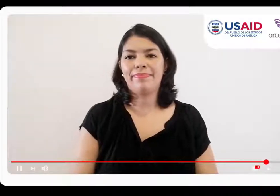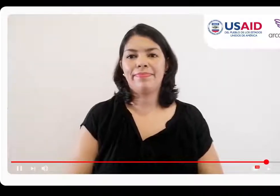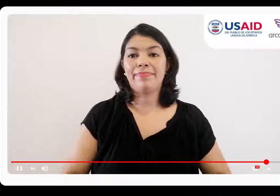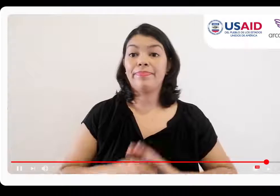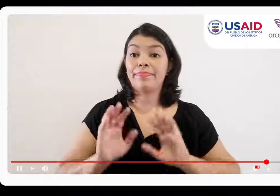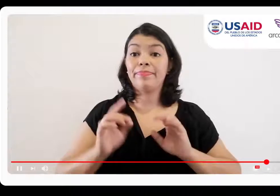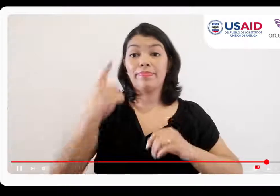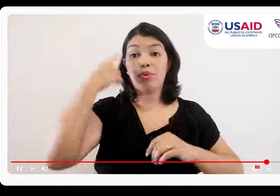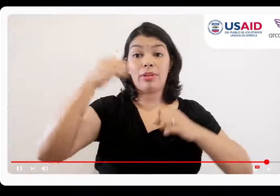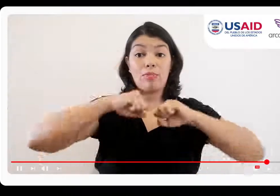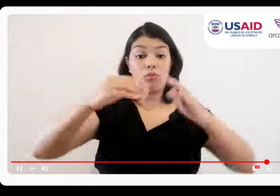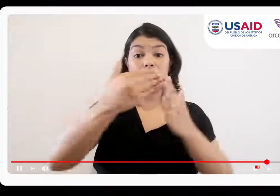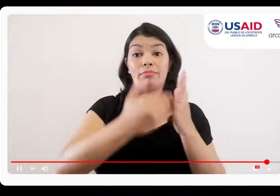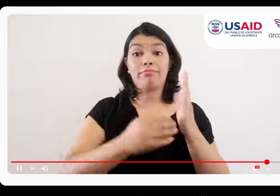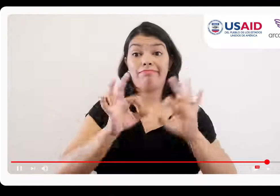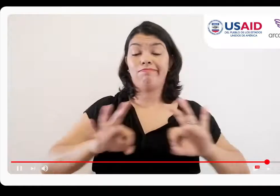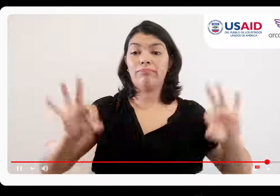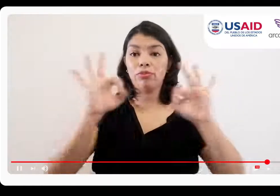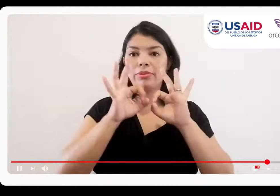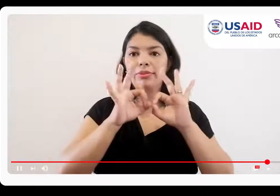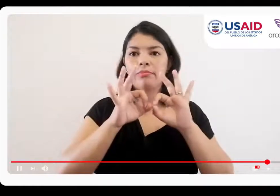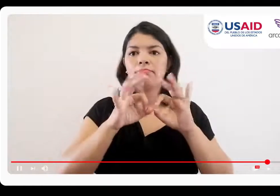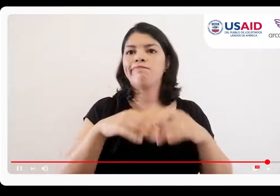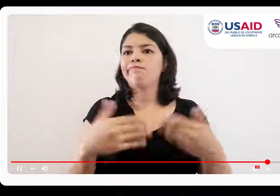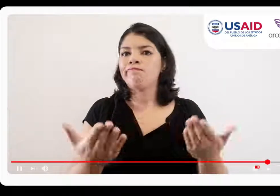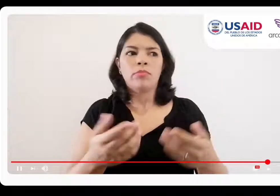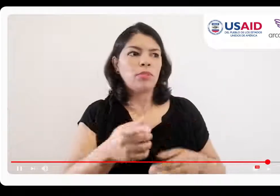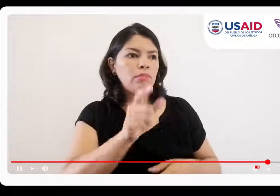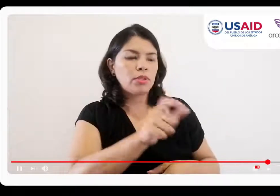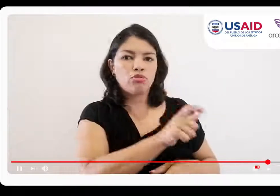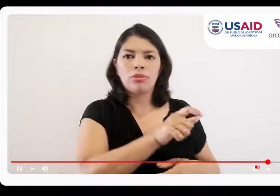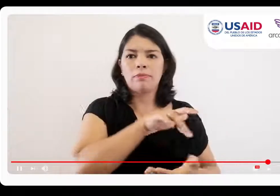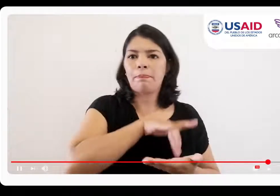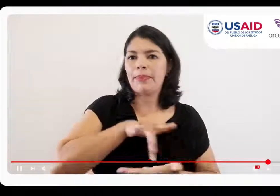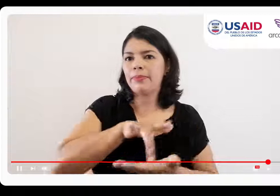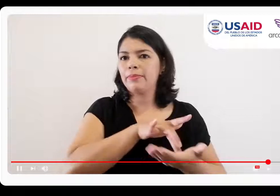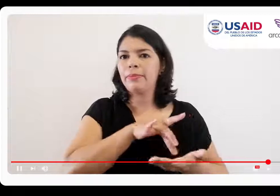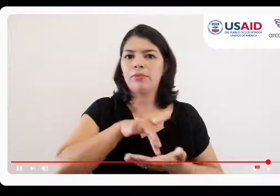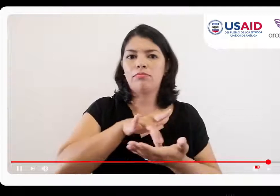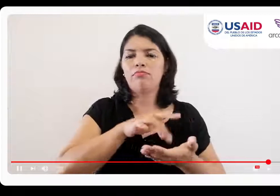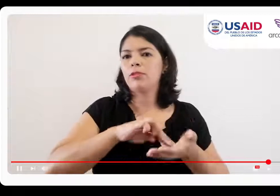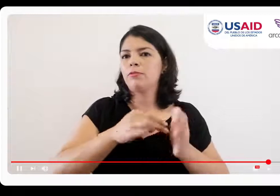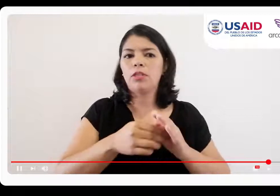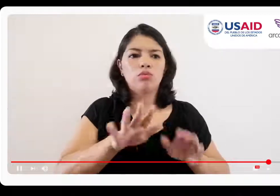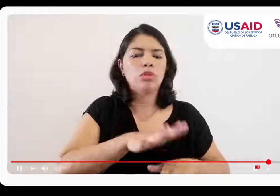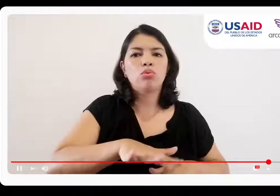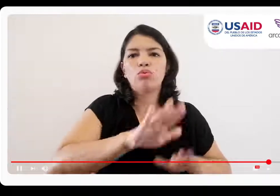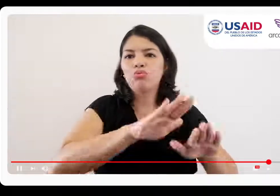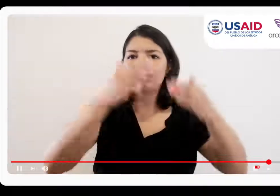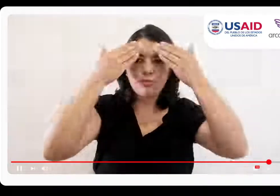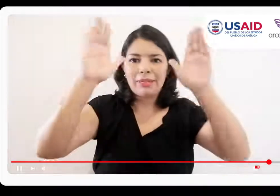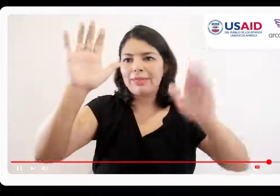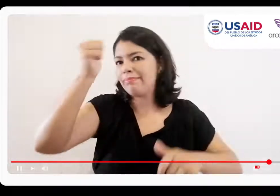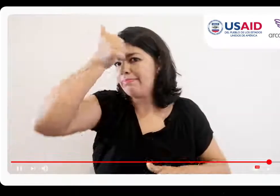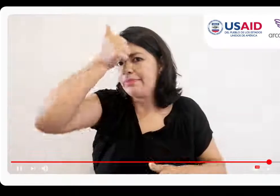Recordemos que la importancia de una política pública se traduce en la participación ciudadana como un elemento fundamental de la democracia en un